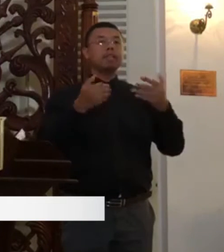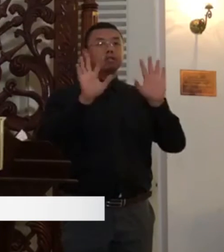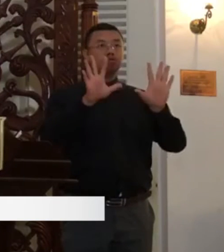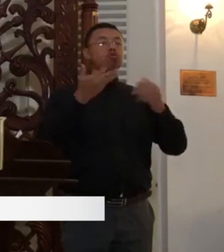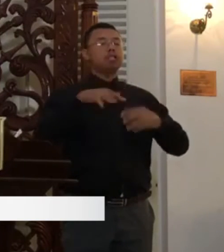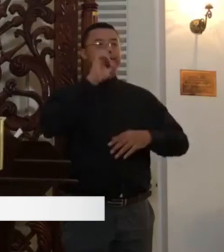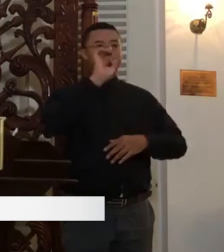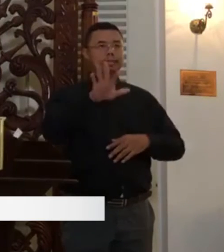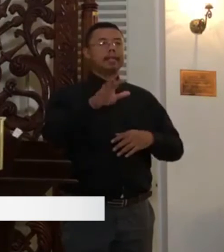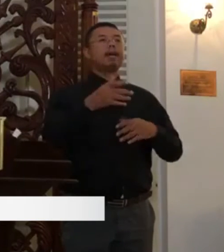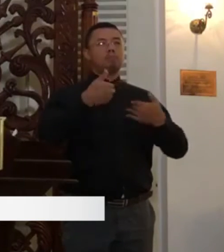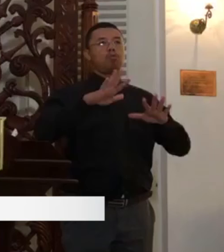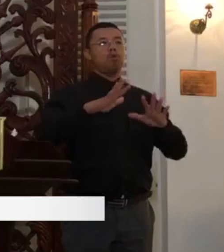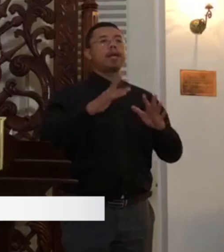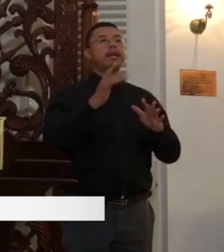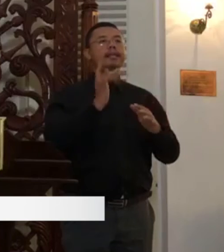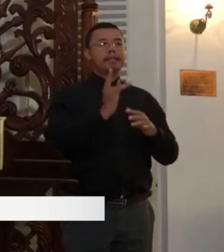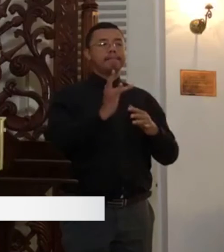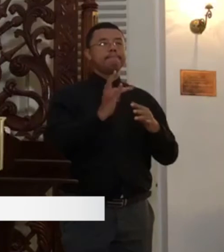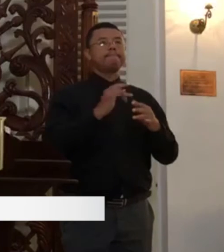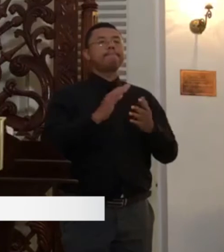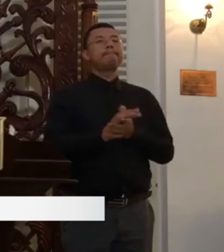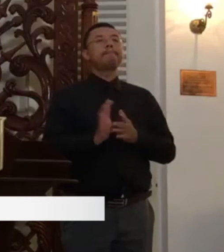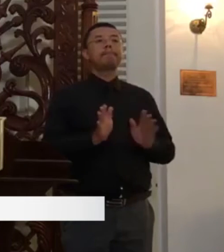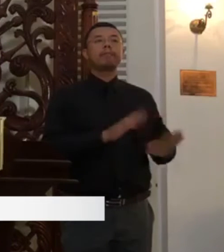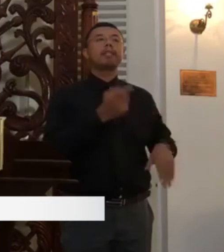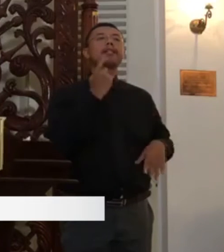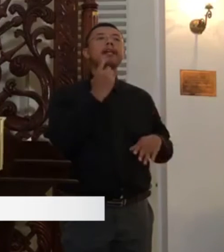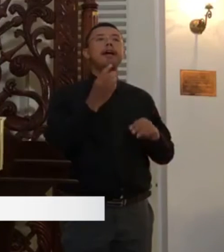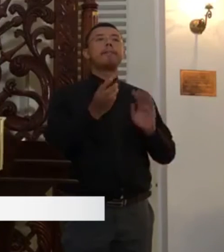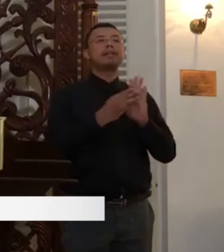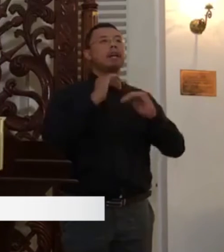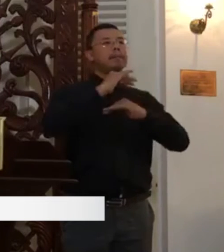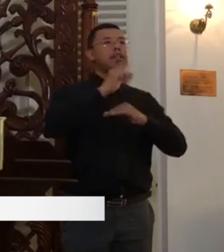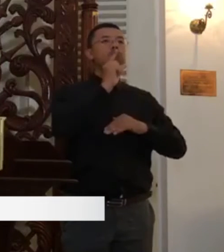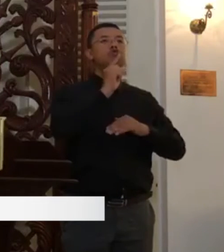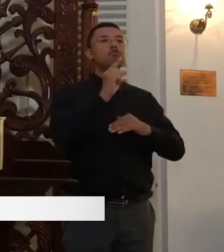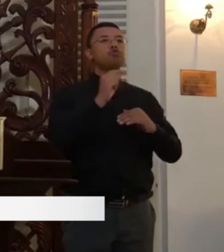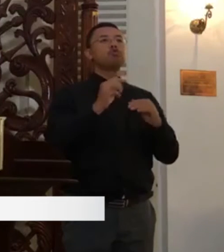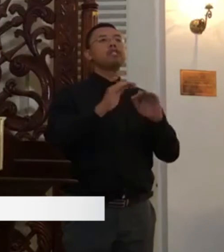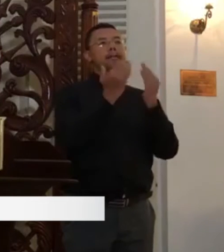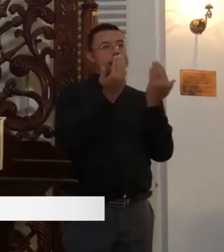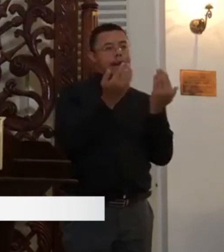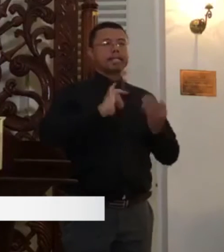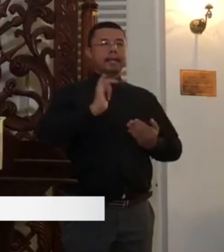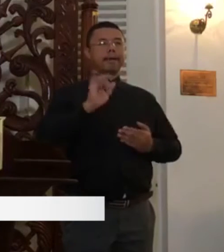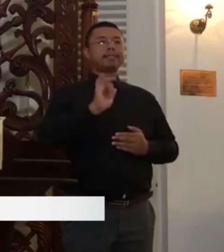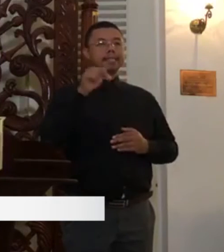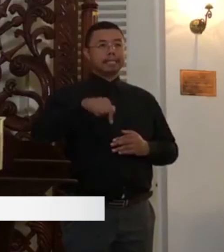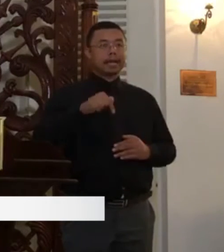dikecualikan. Kemudian terkait dengan pembatasan untuk kegiatan rumah ibadah, sama seperti